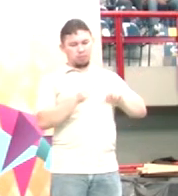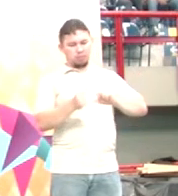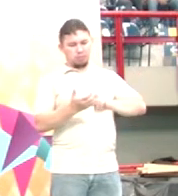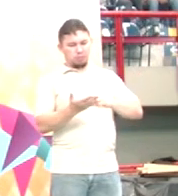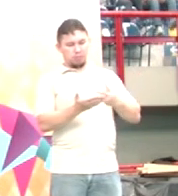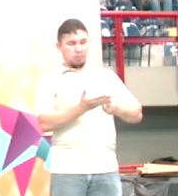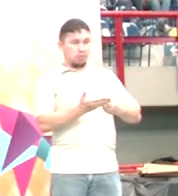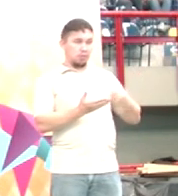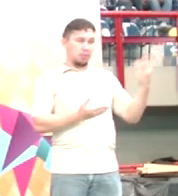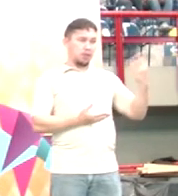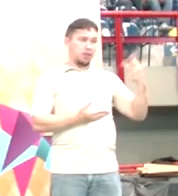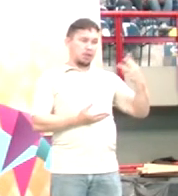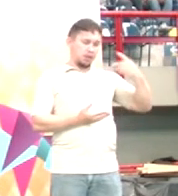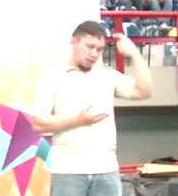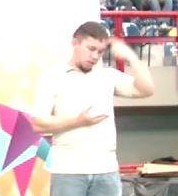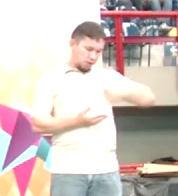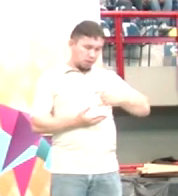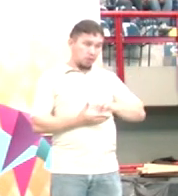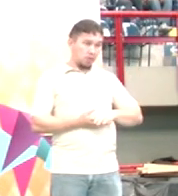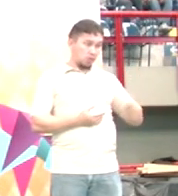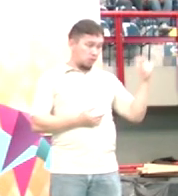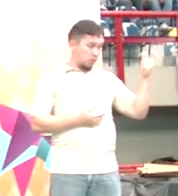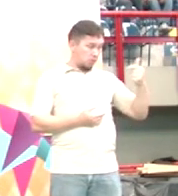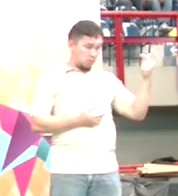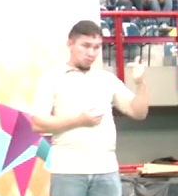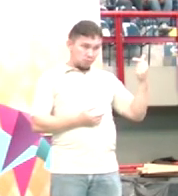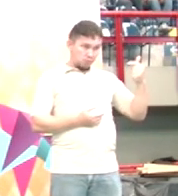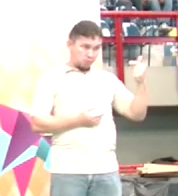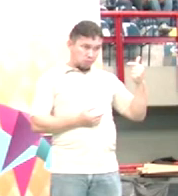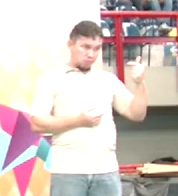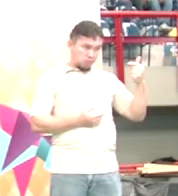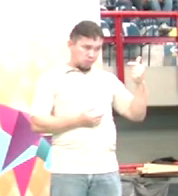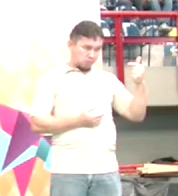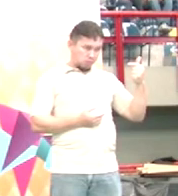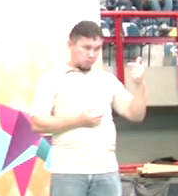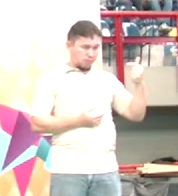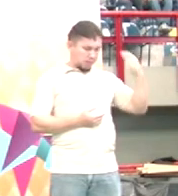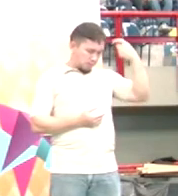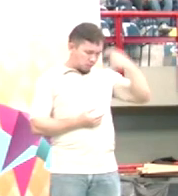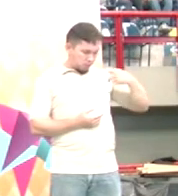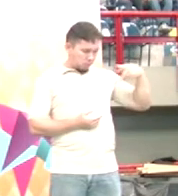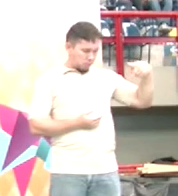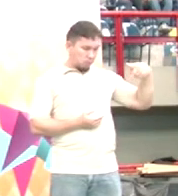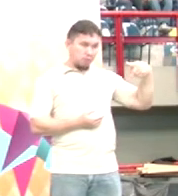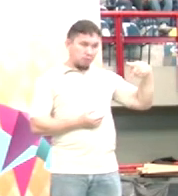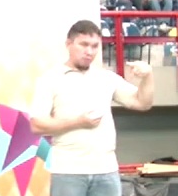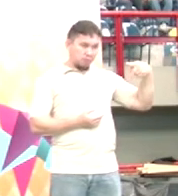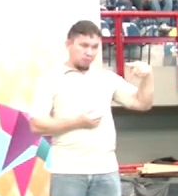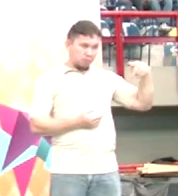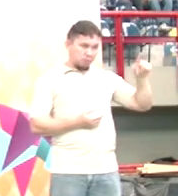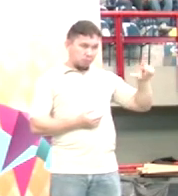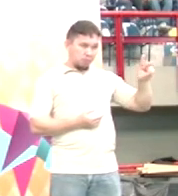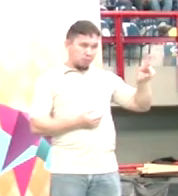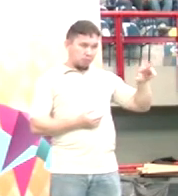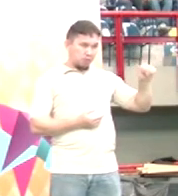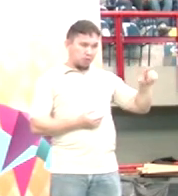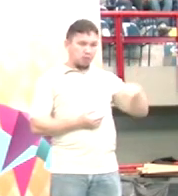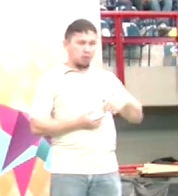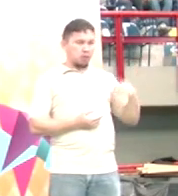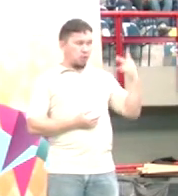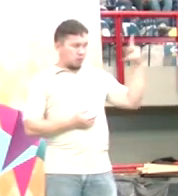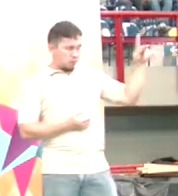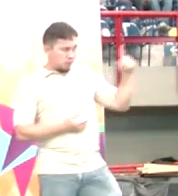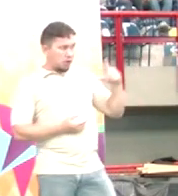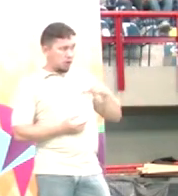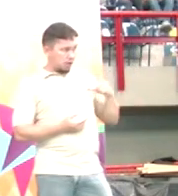traduzidas tudo para a terceira pessoa. Segunda pessoa do plural é vós. Quem é que vai escrever uma redação todinha dizendo